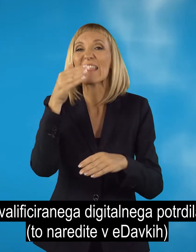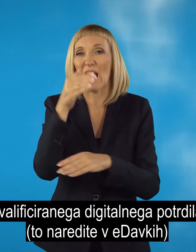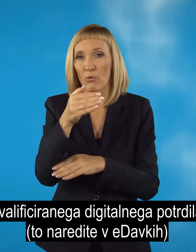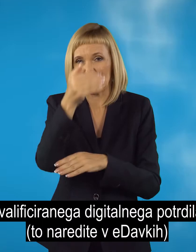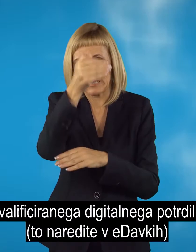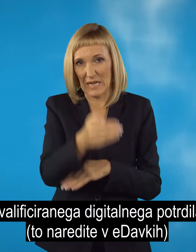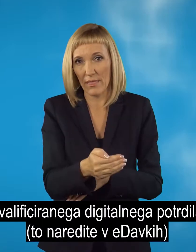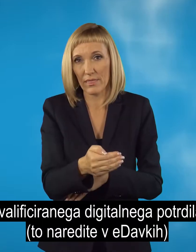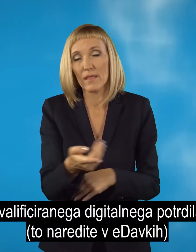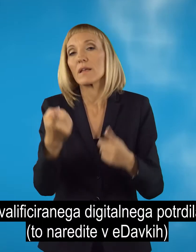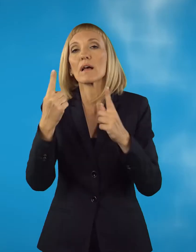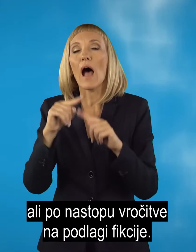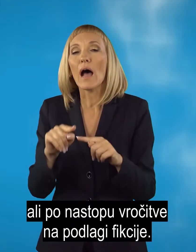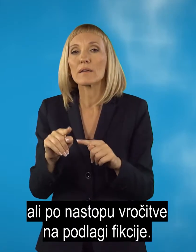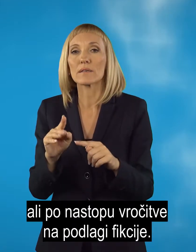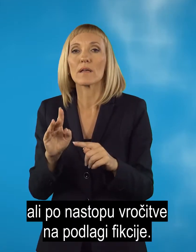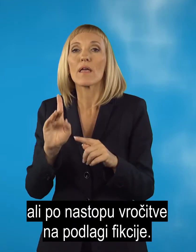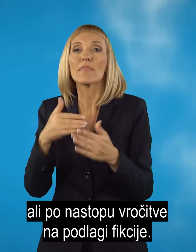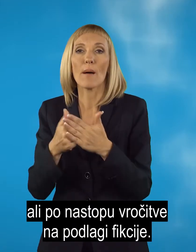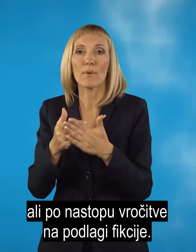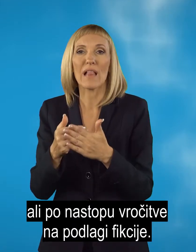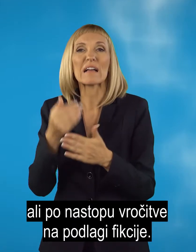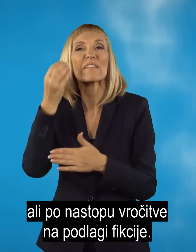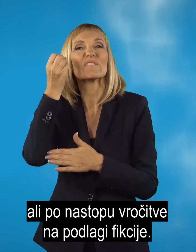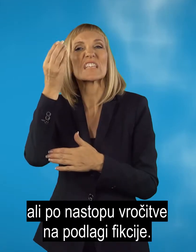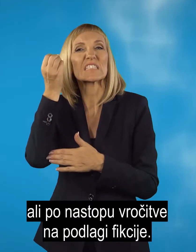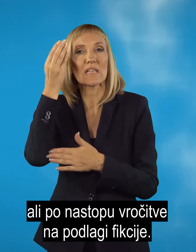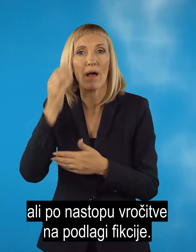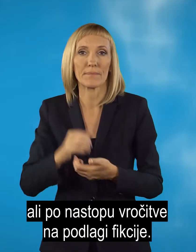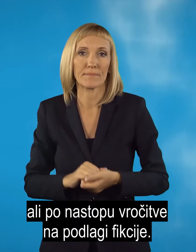e-davkih, ali po nastopu vročitve na podlagi fikcije.